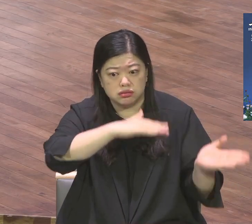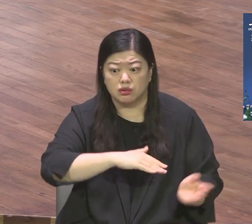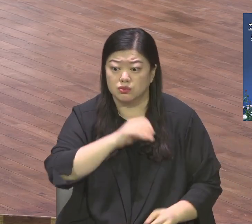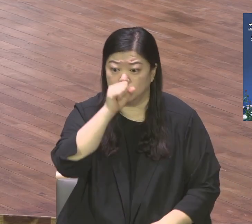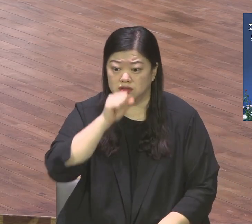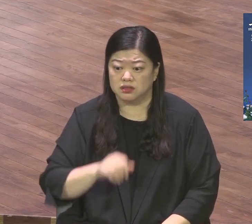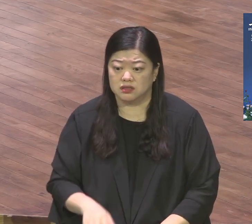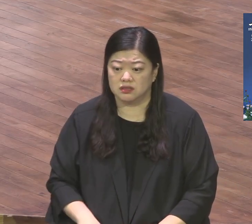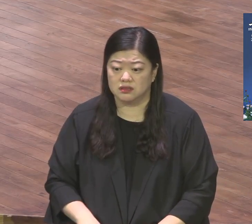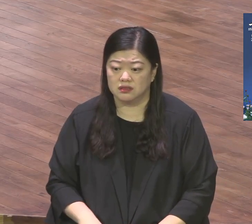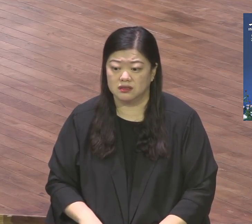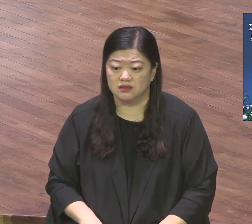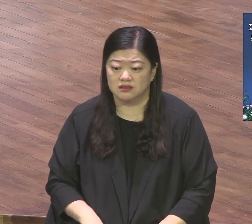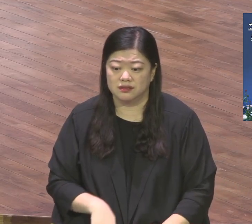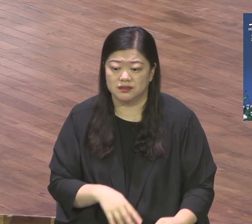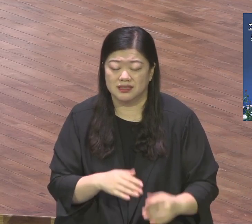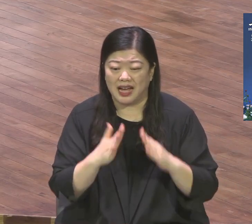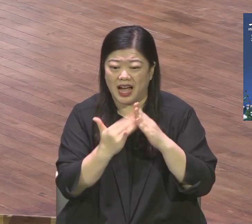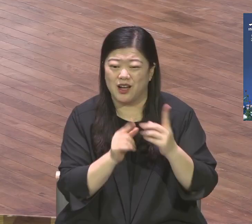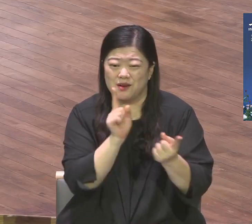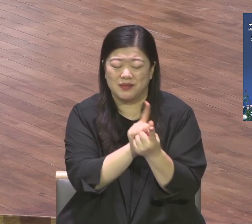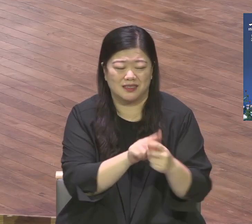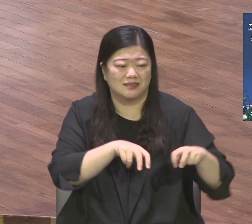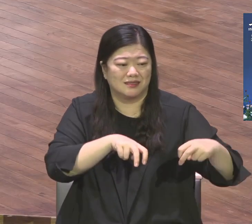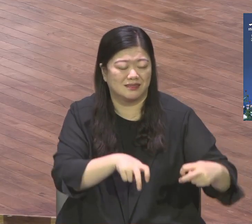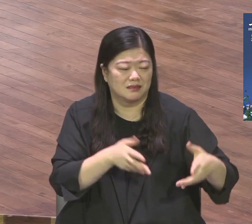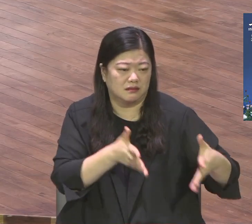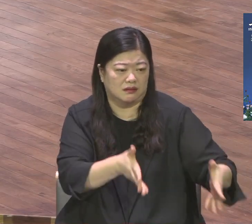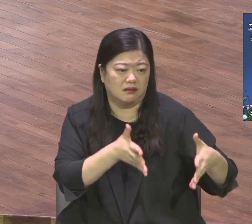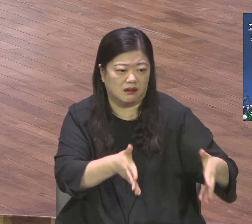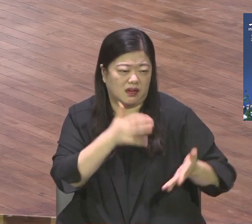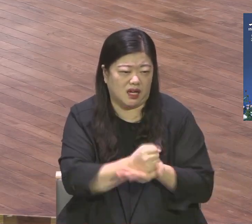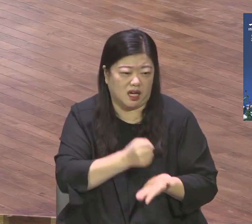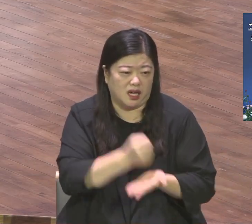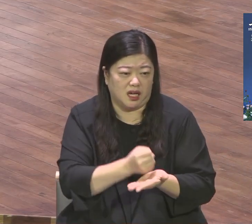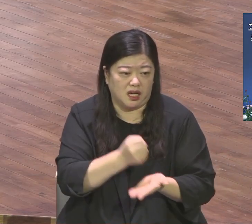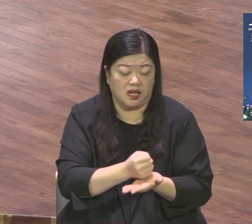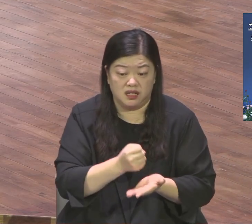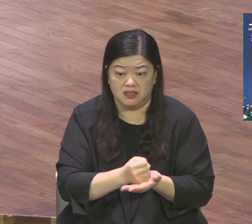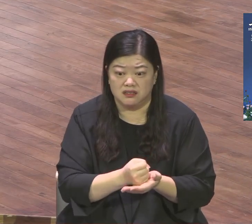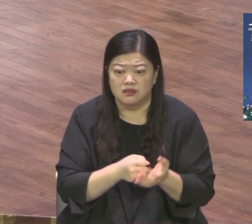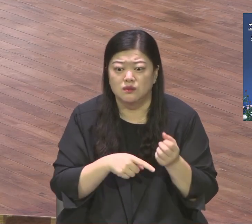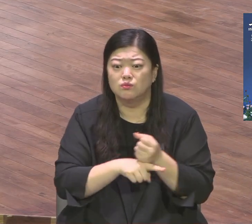앉아서 그냥 새벽 종치는 새벽기도 가자. 이래 된 거예요. 그게 하루 이틀이 아니에요.